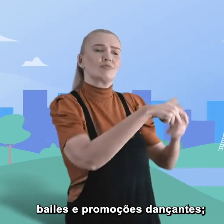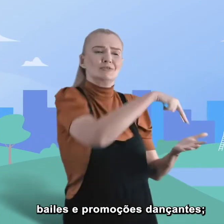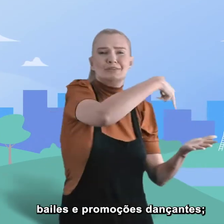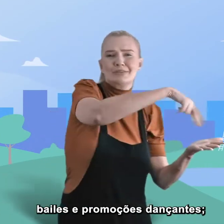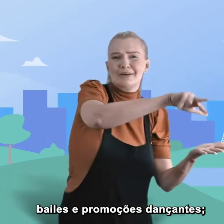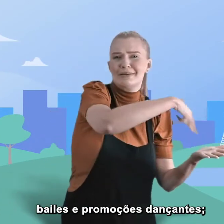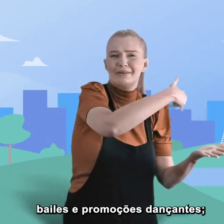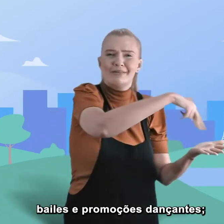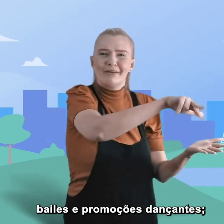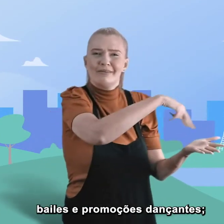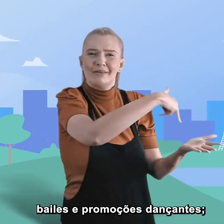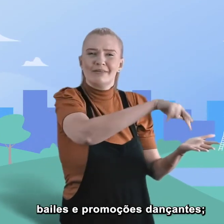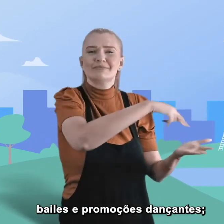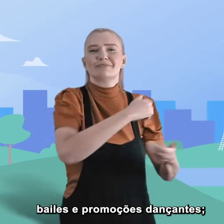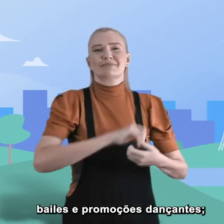Bailes e promoções dançantes,